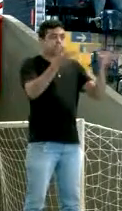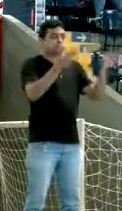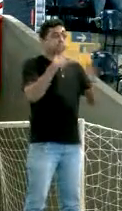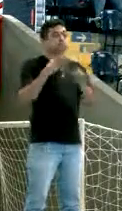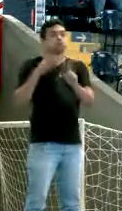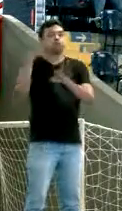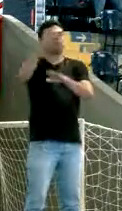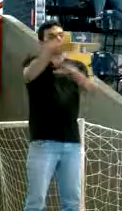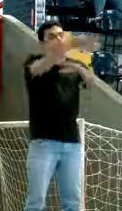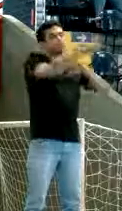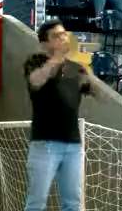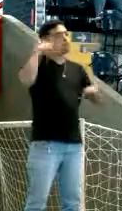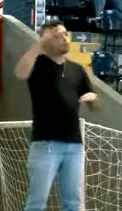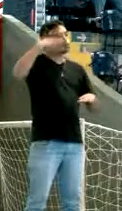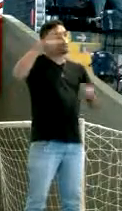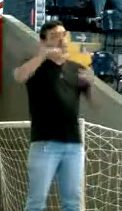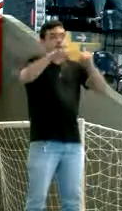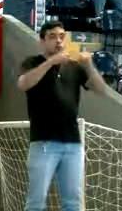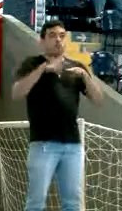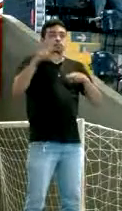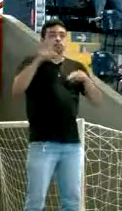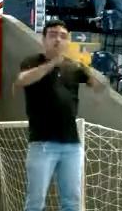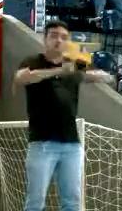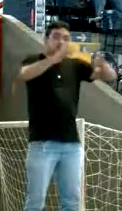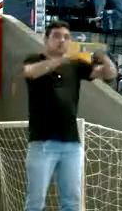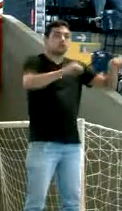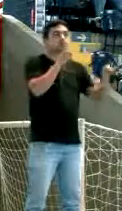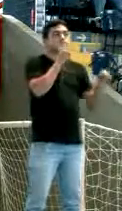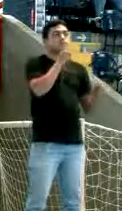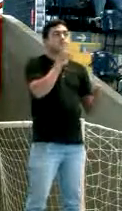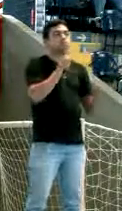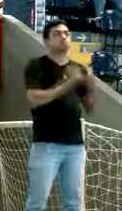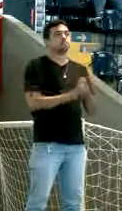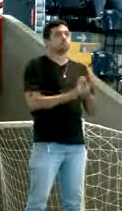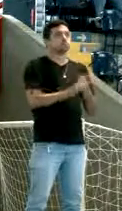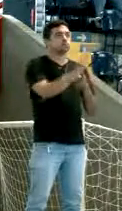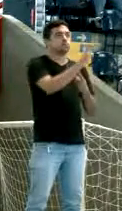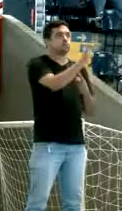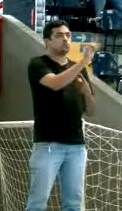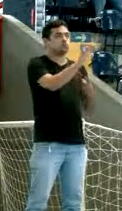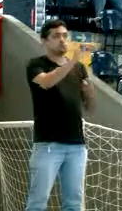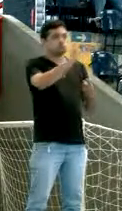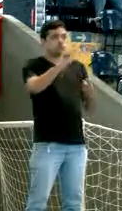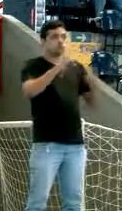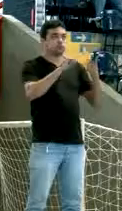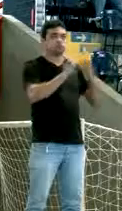dos festivais? Os festivais que divulgaram grandes nomes como Gilberto Gil,